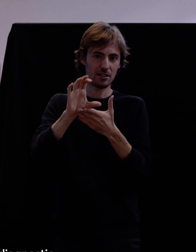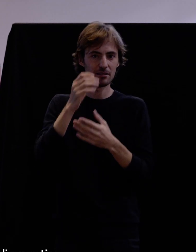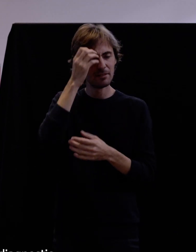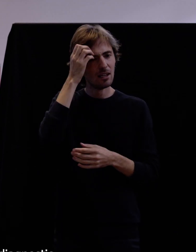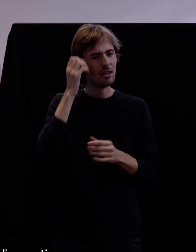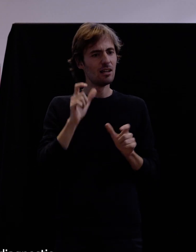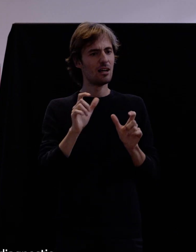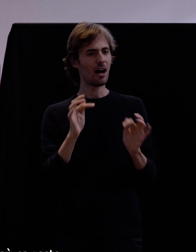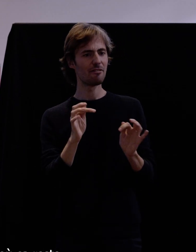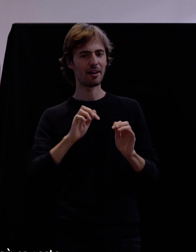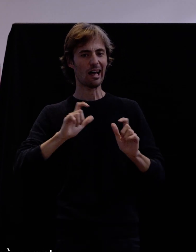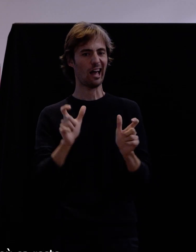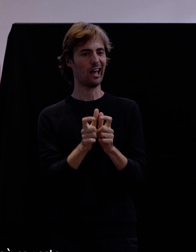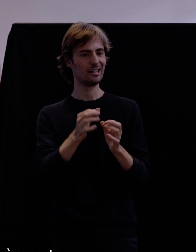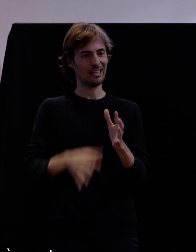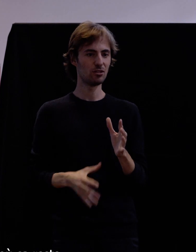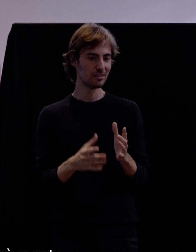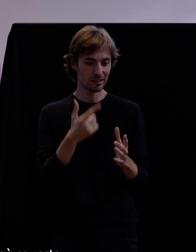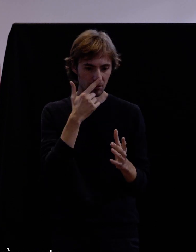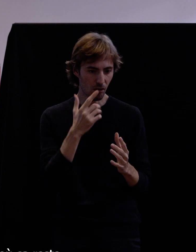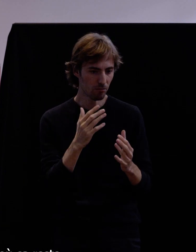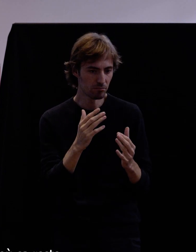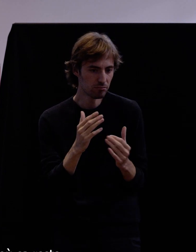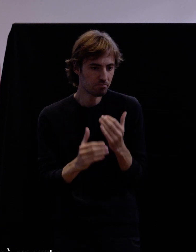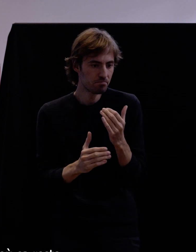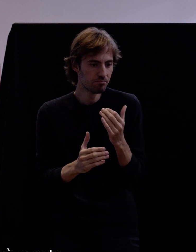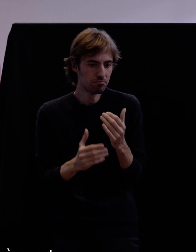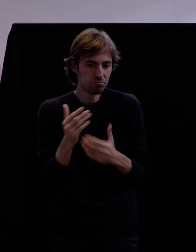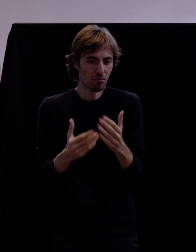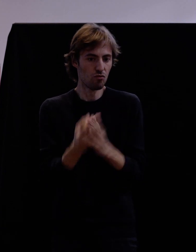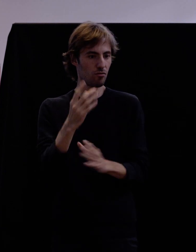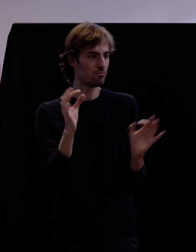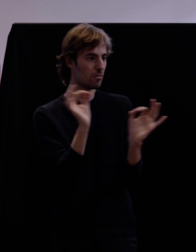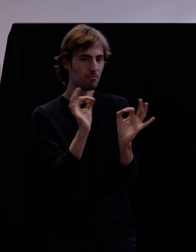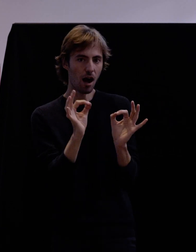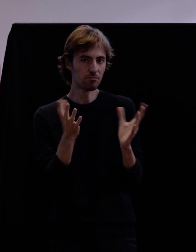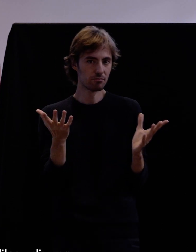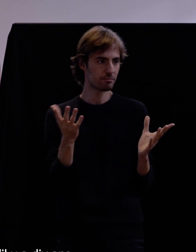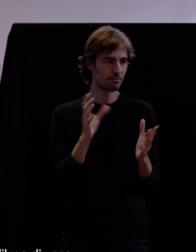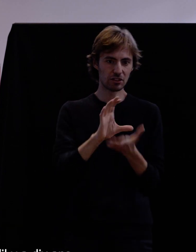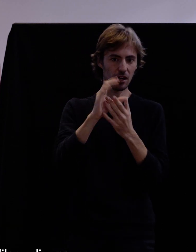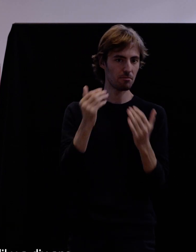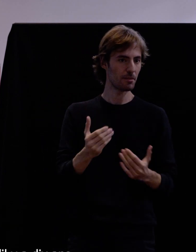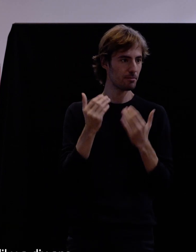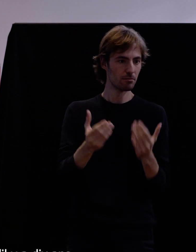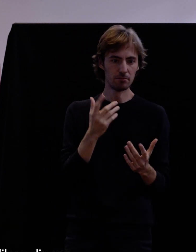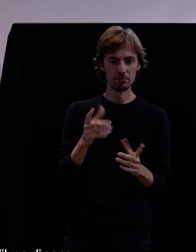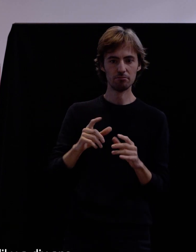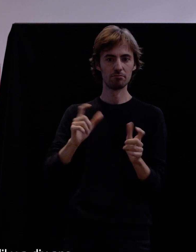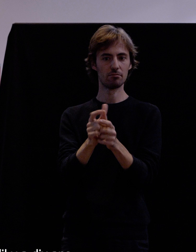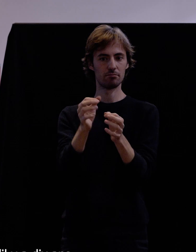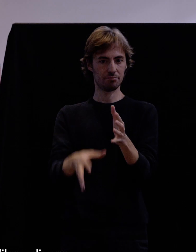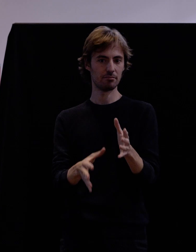pas énormément avancé dans la mesure où ça reste un diagnostic clinique, le syndrome charge. Pourquoi ça reste un diagnostic clinique? Parce que même s'il y a 10 ans, il y a